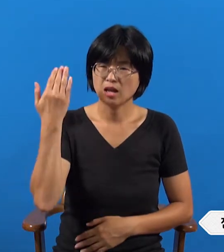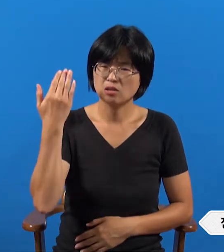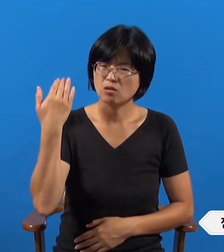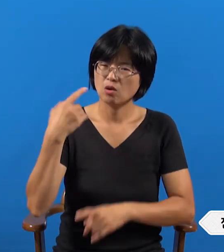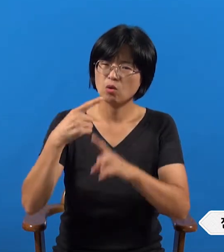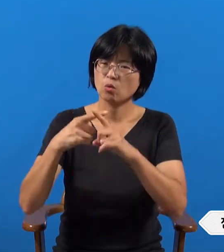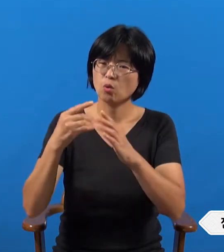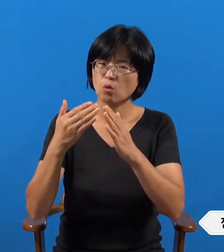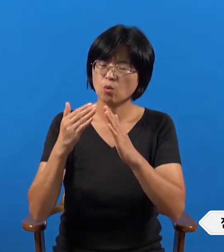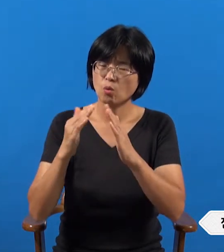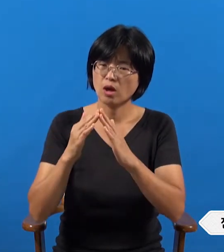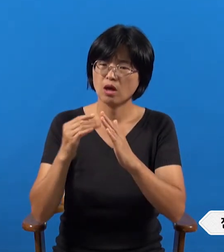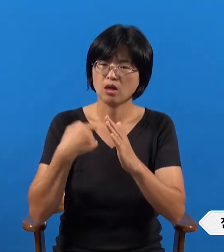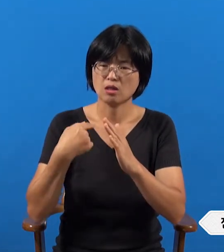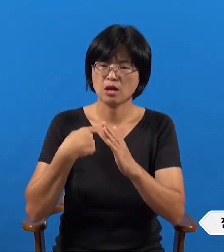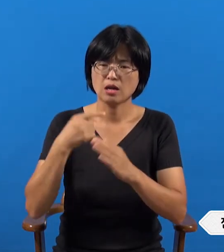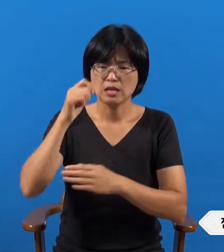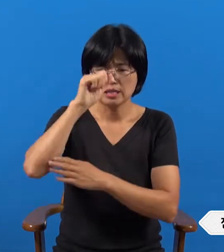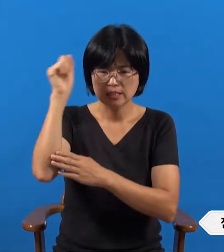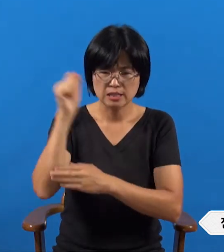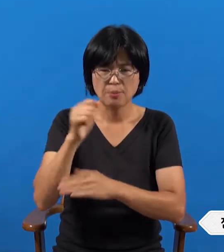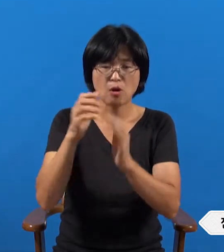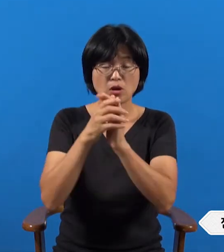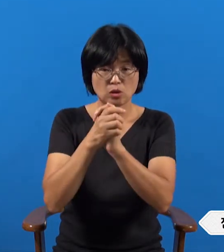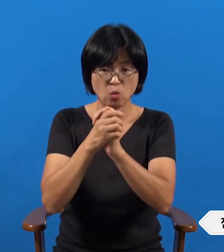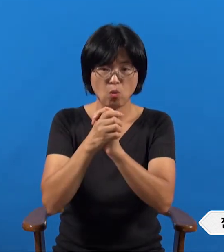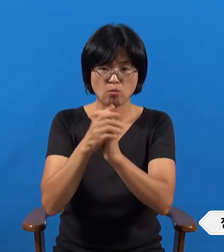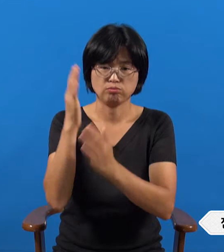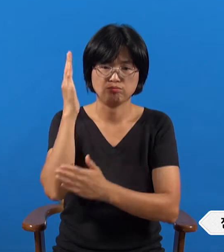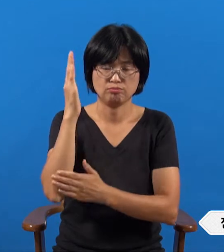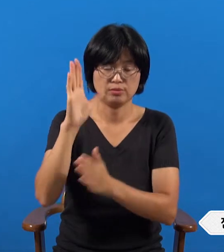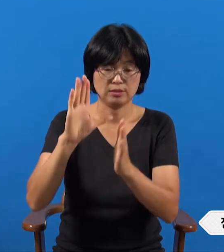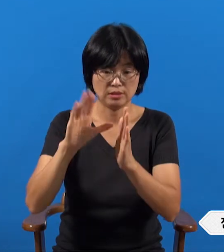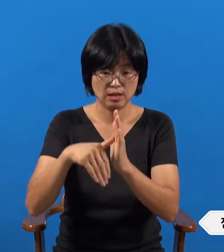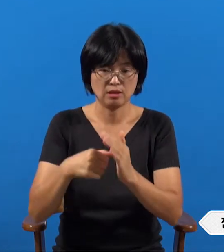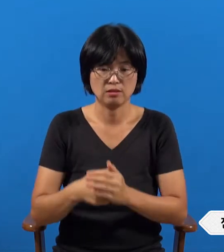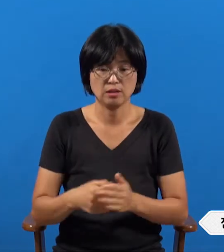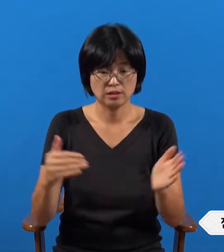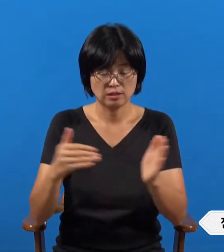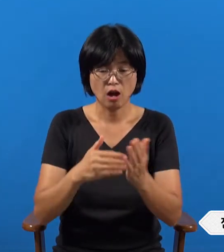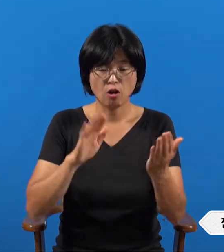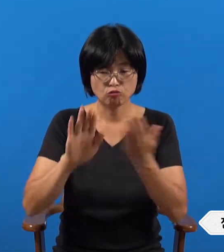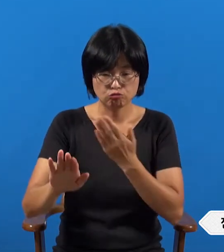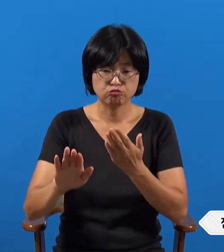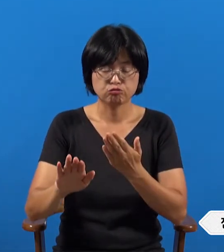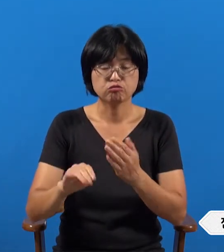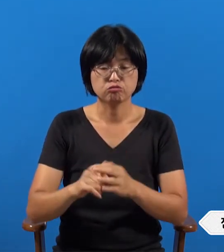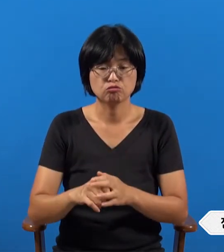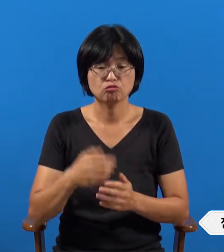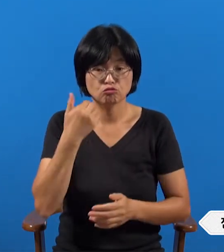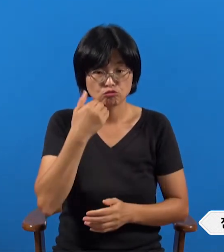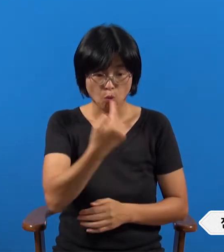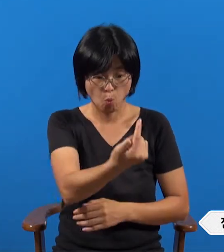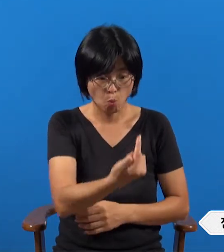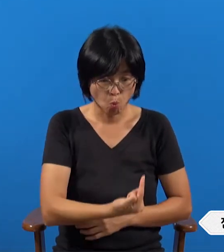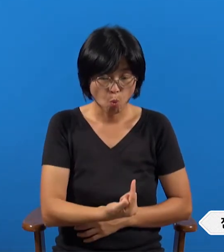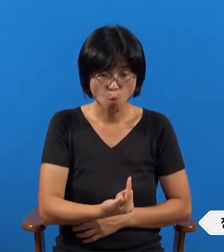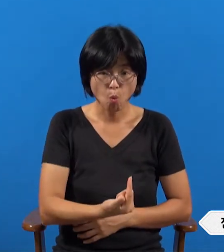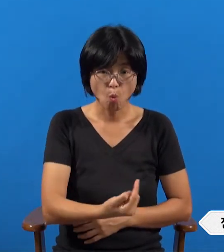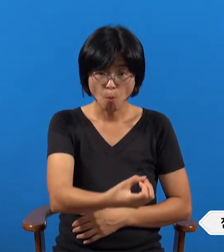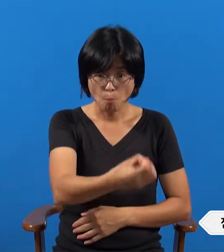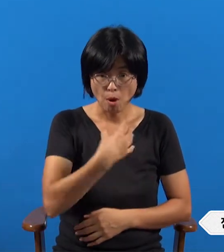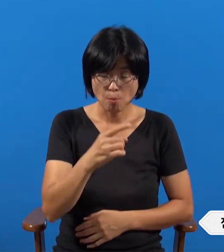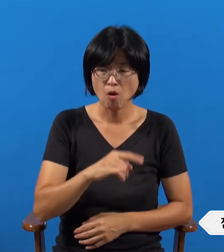전에 있던 교회에 새벽 기도를 인도합니다. 새벽 기도회 한 번은 끝나고 나왔더니 한 집사님이 제게